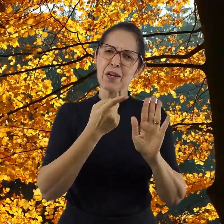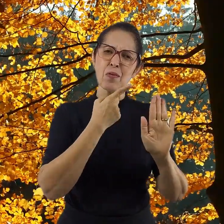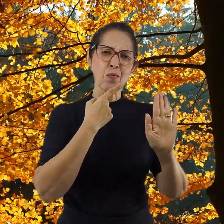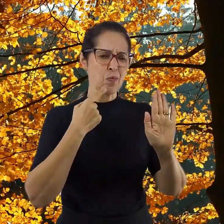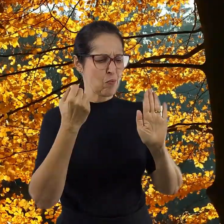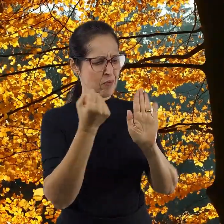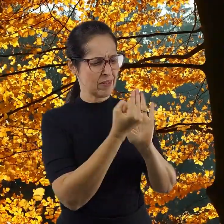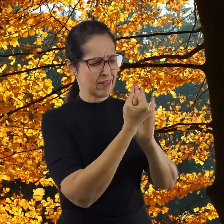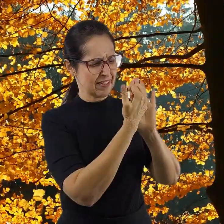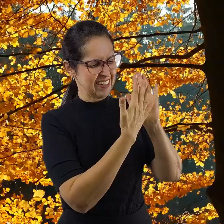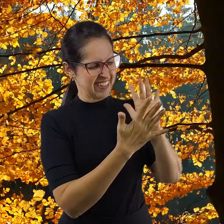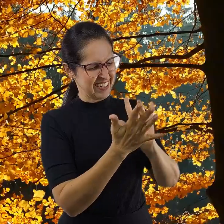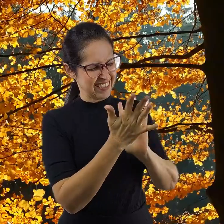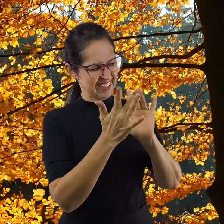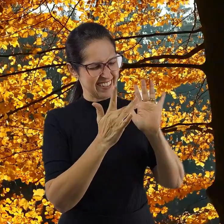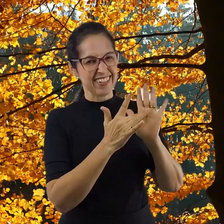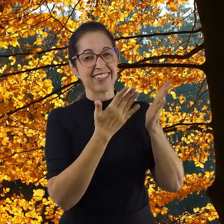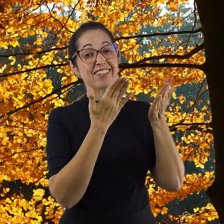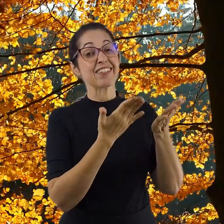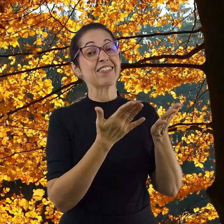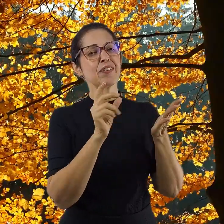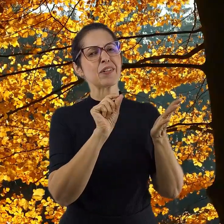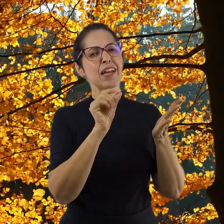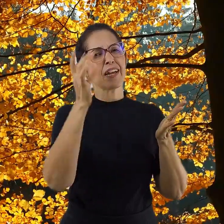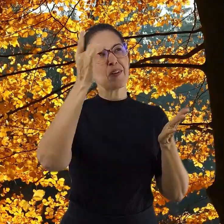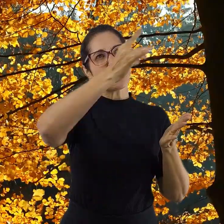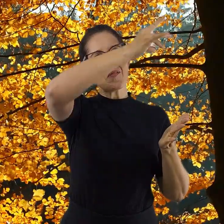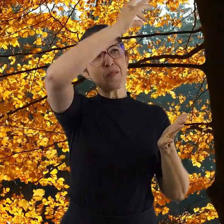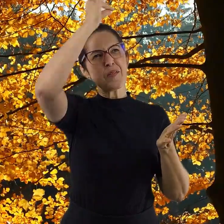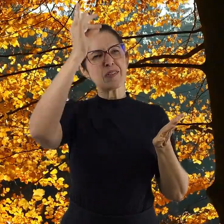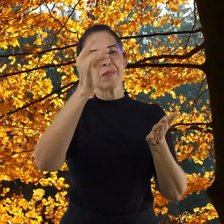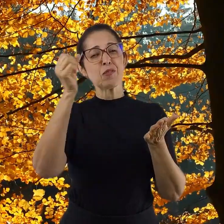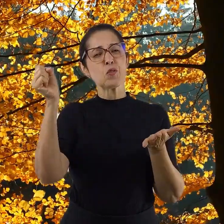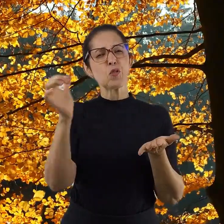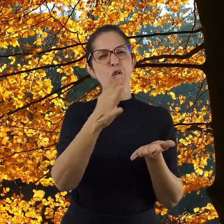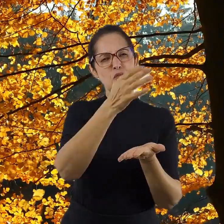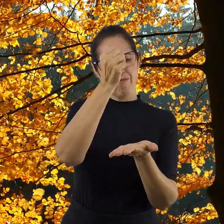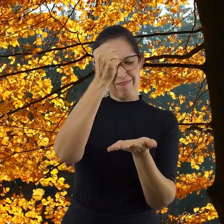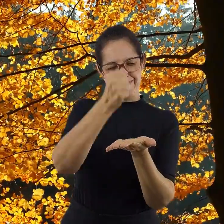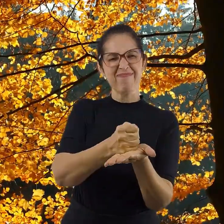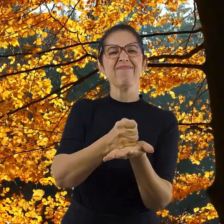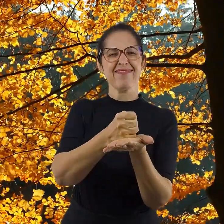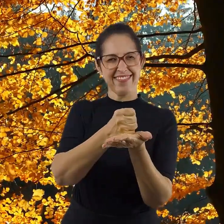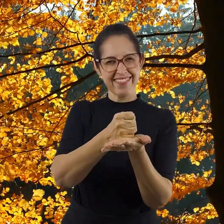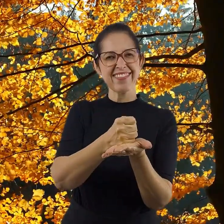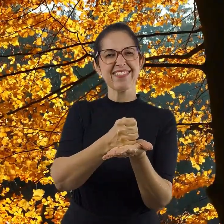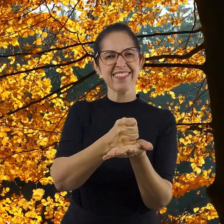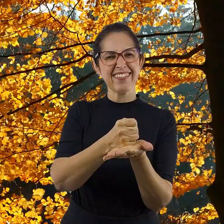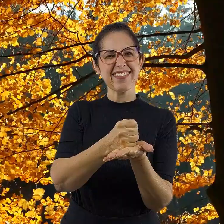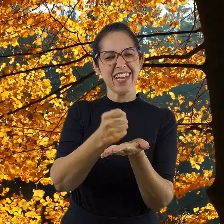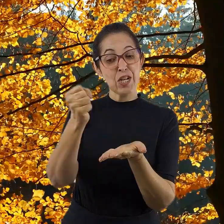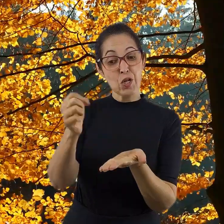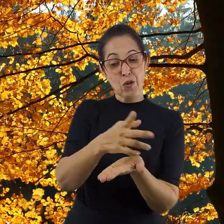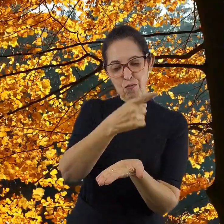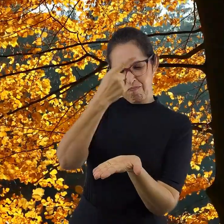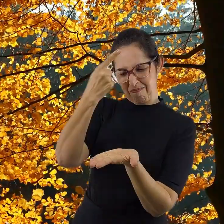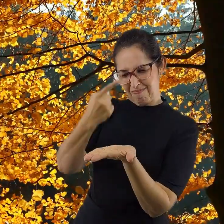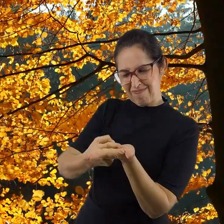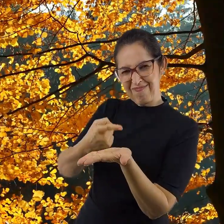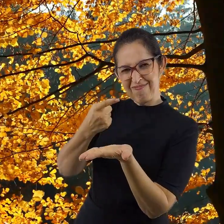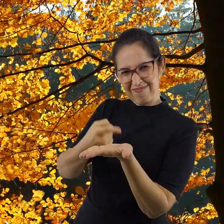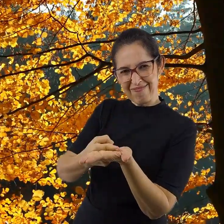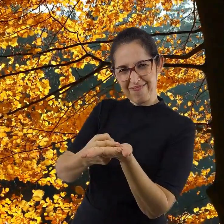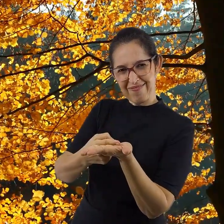novo testamento. Ele estabeleceu um novo pacto. Ele estabeleceu uma nova